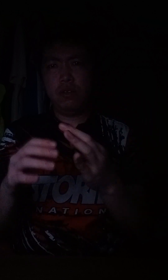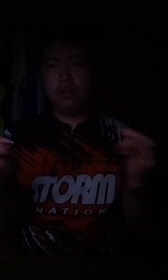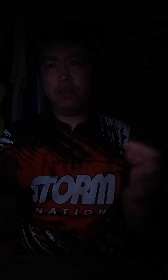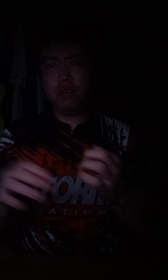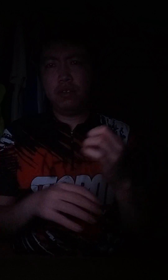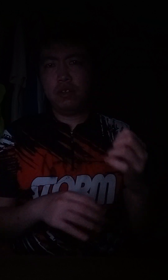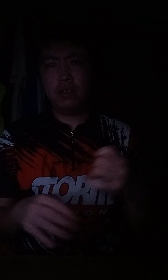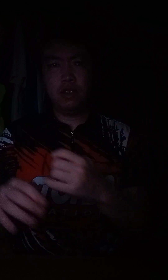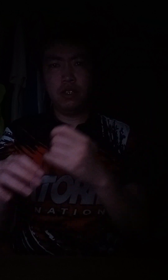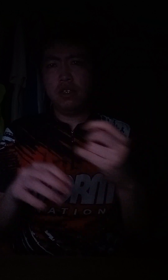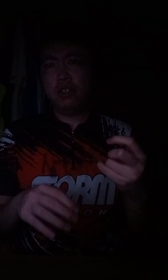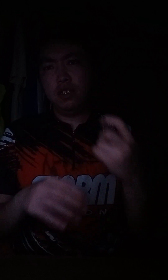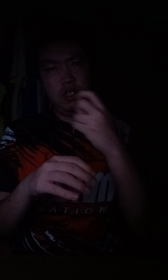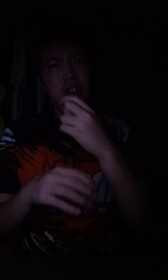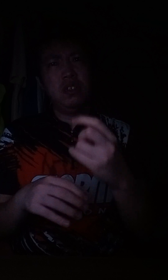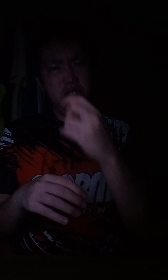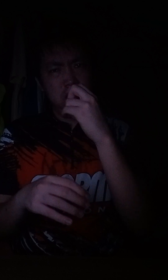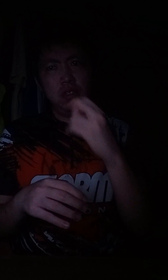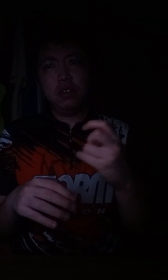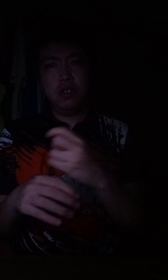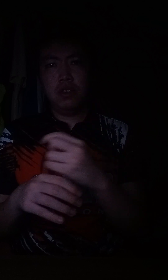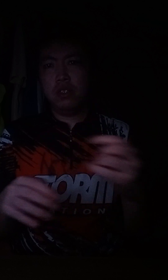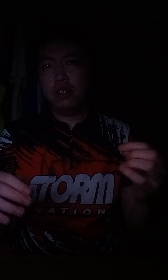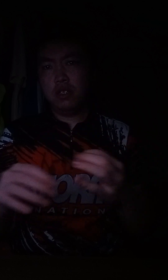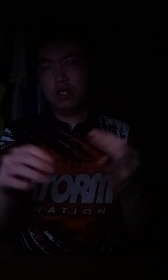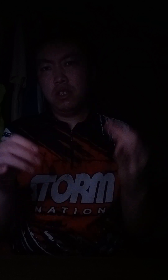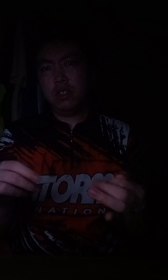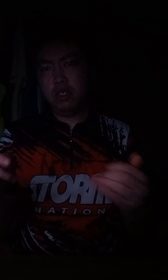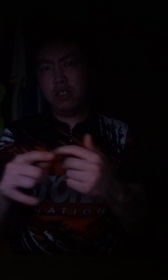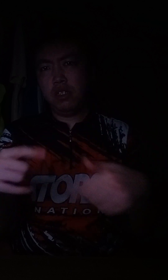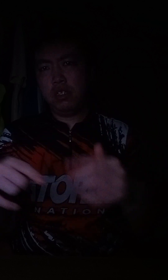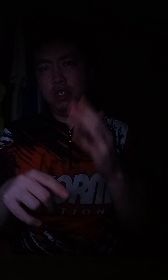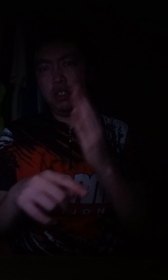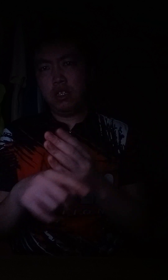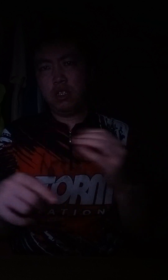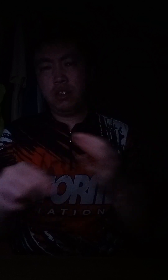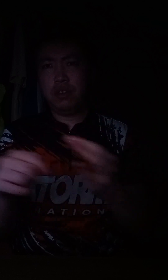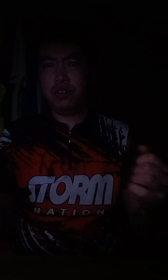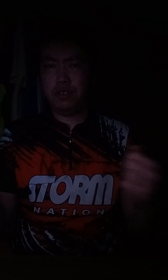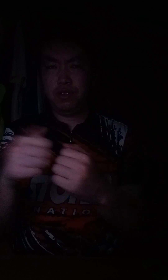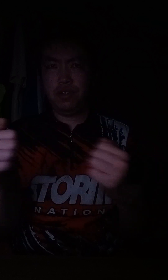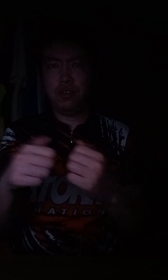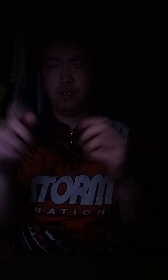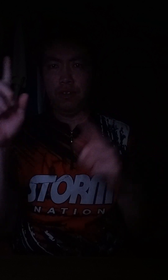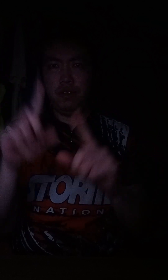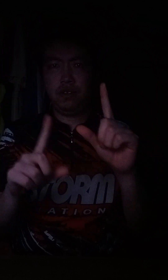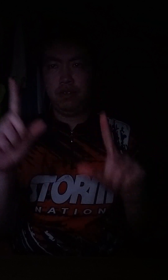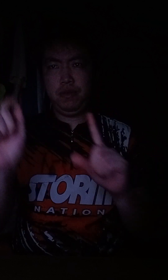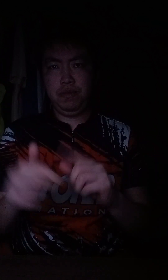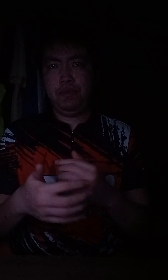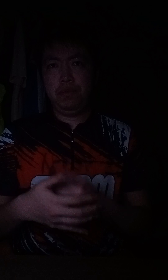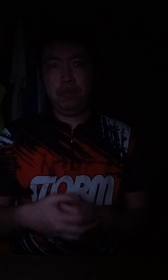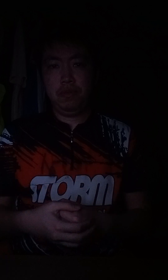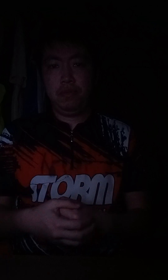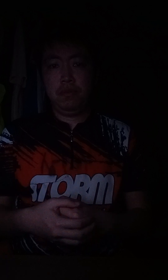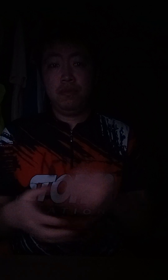몰던 30대 음주운전자가 고장 차량을 제때 피하지 못해 사고를 낸 것으로 보고 있습니다. 어제 저녁